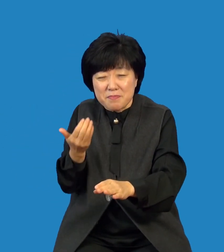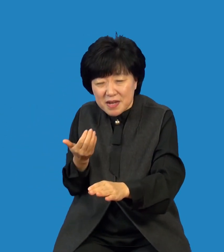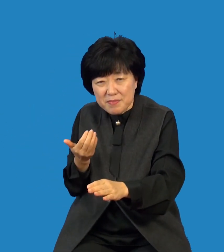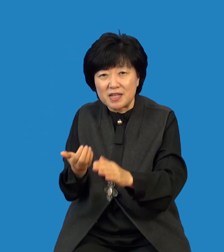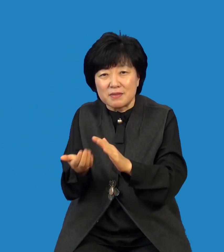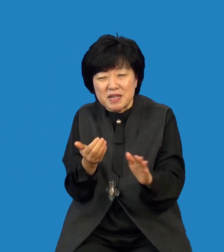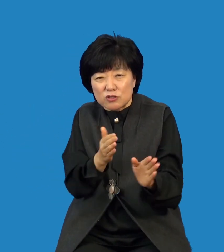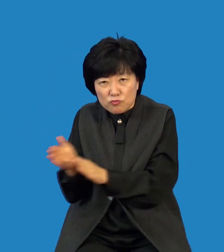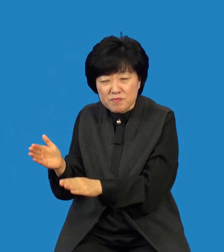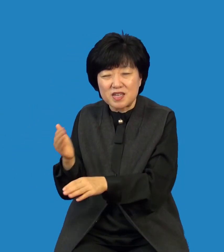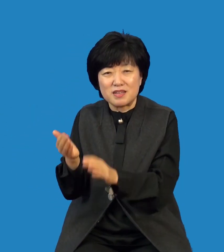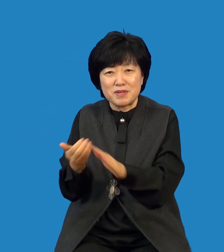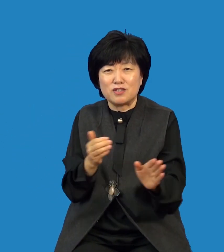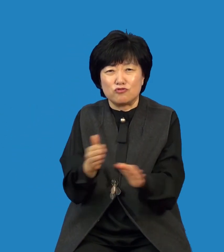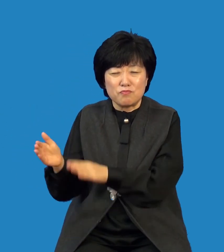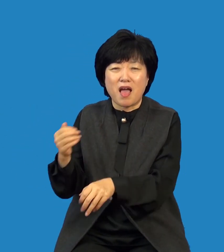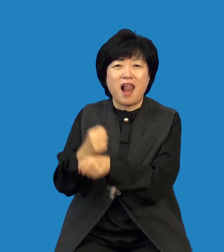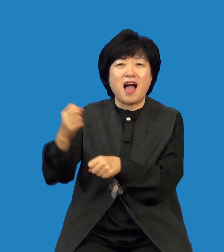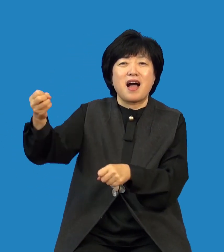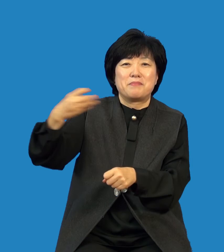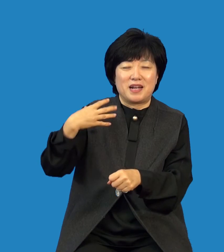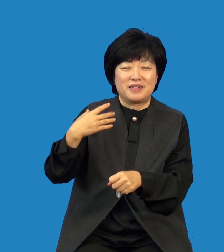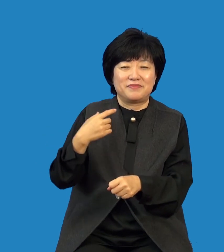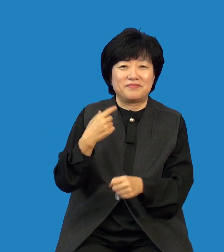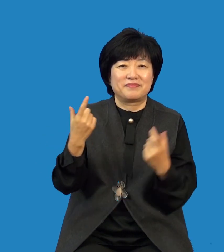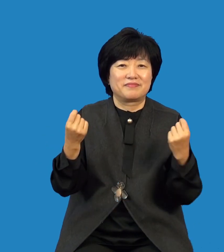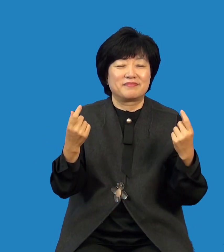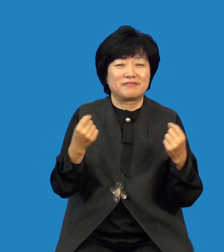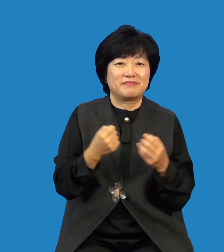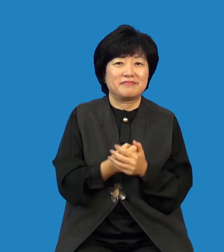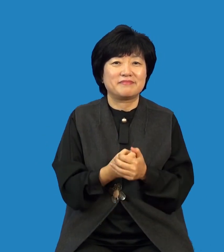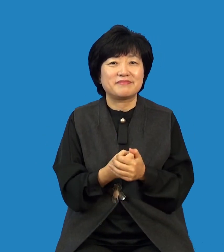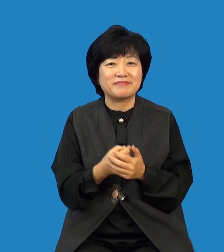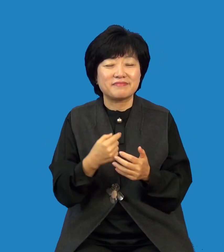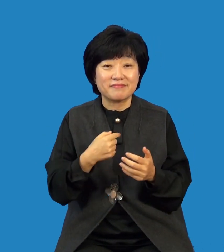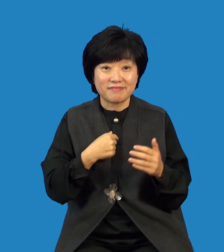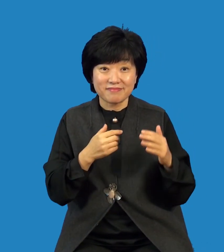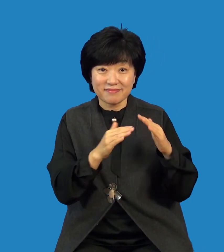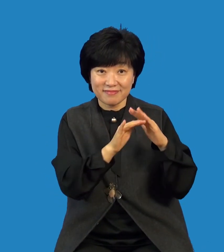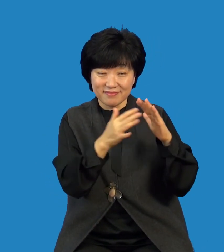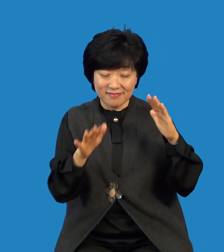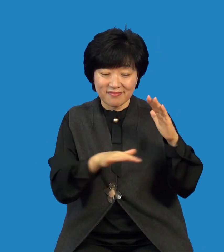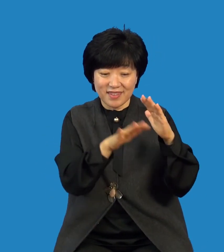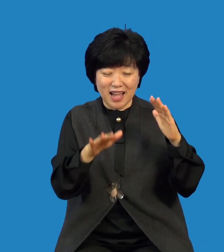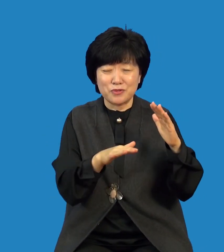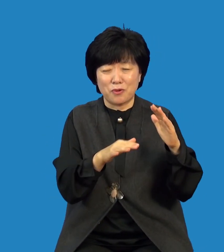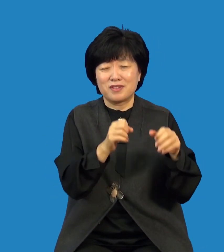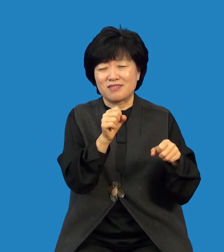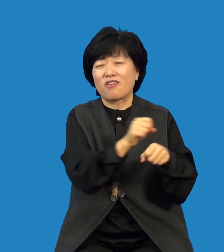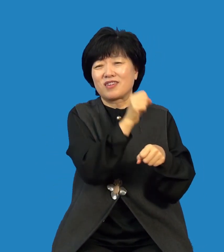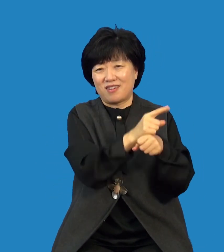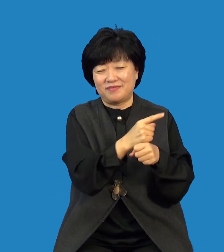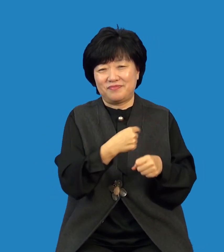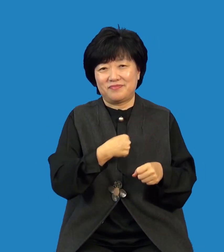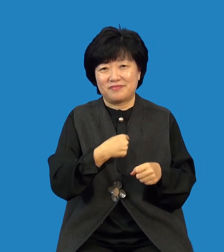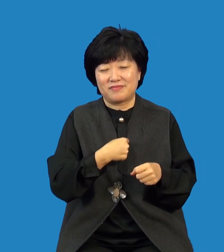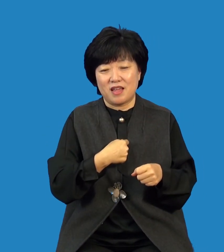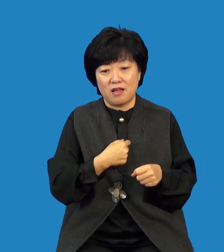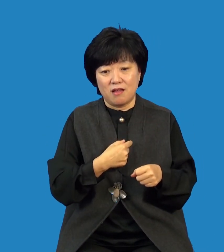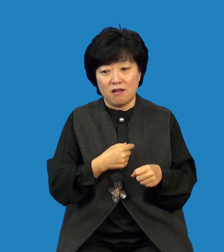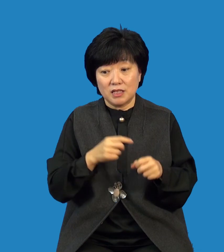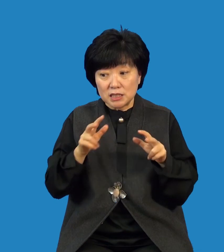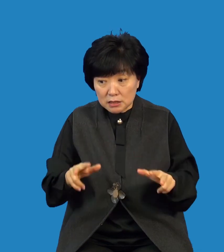그 대피로는 확보해 뒀냐 뭐 이런 거였으니까, 하여간 그게 이제 저희 이제 본성인데, 굉장히 불안해야